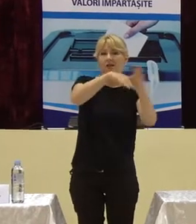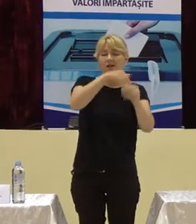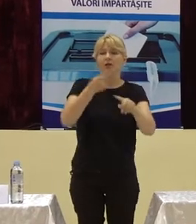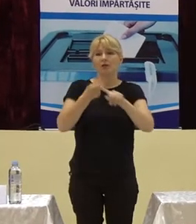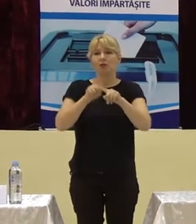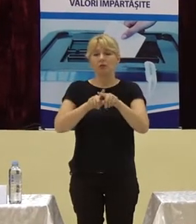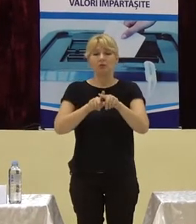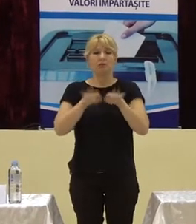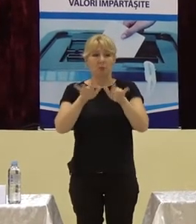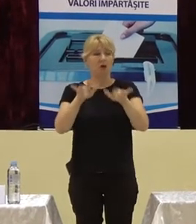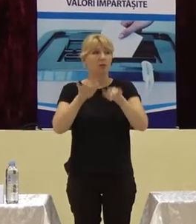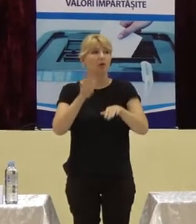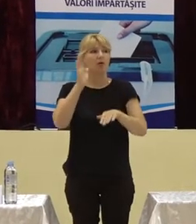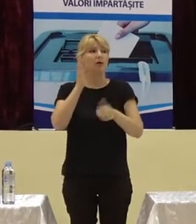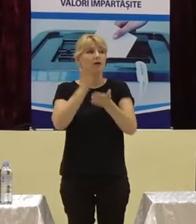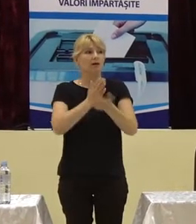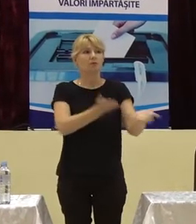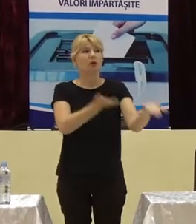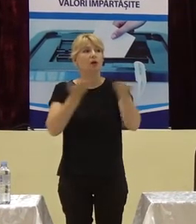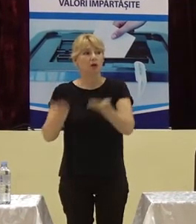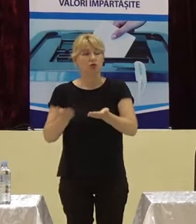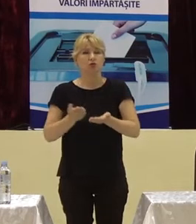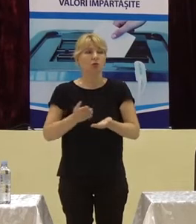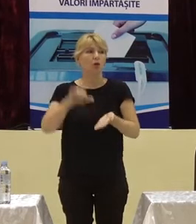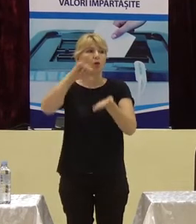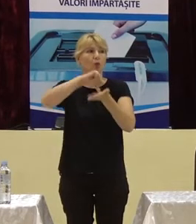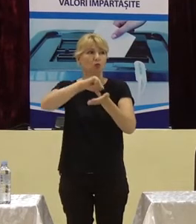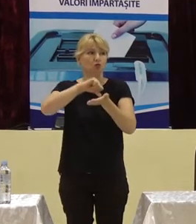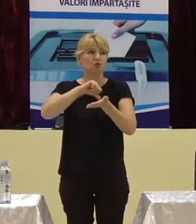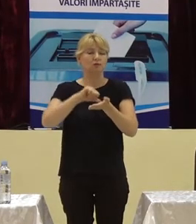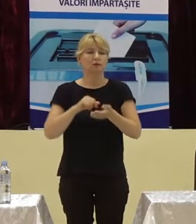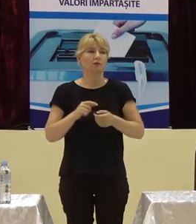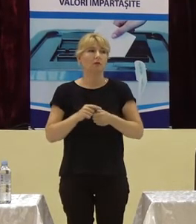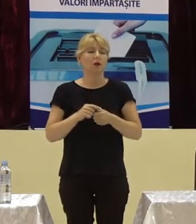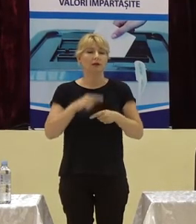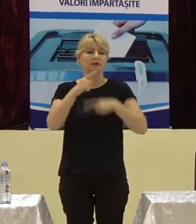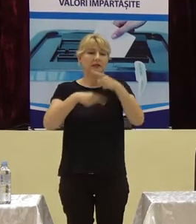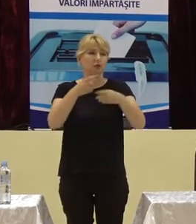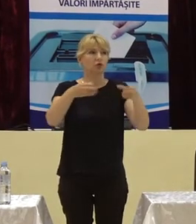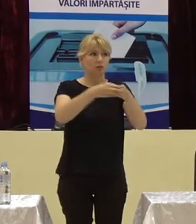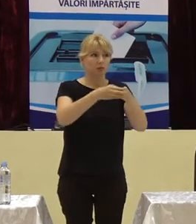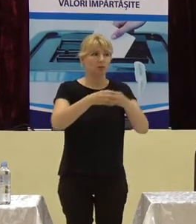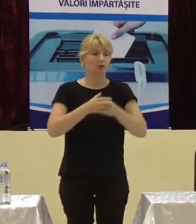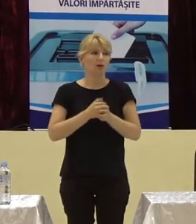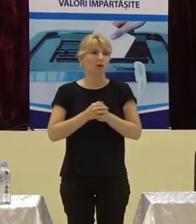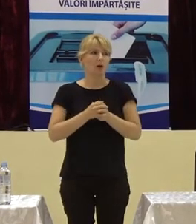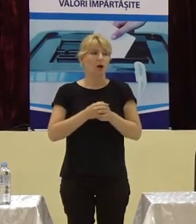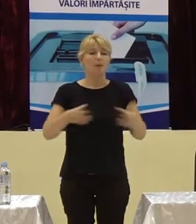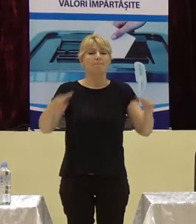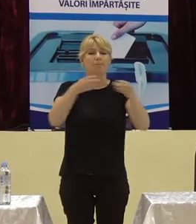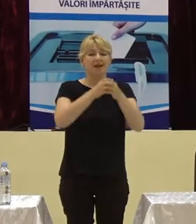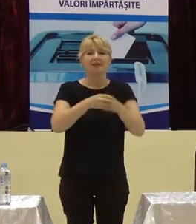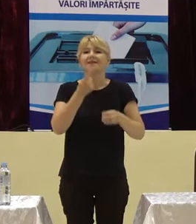acest eveniment au fost invitate astăzi să participe următoarele partide. Partidul politic